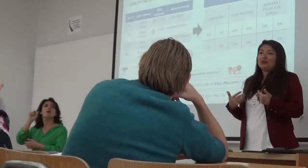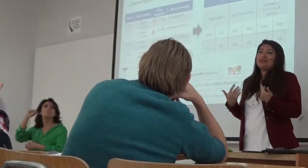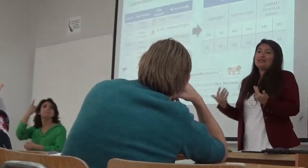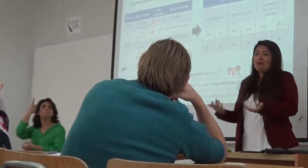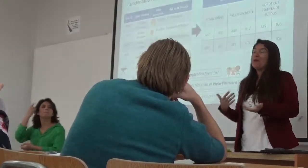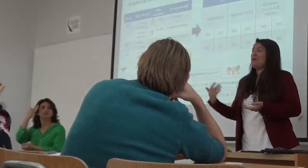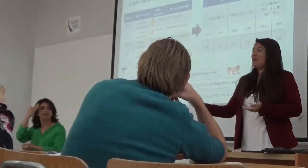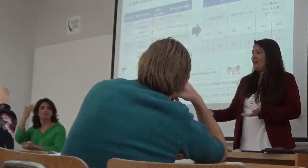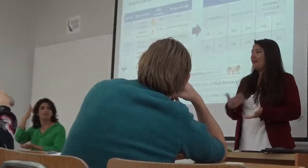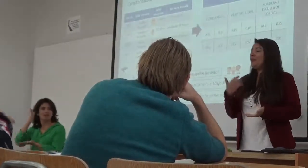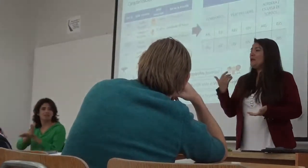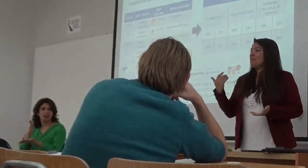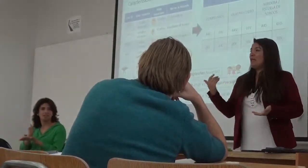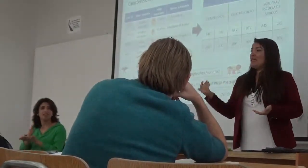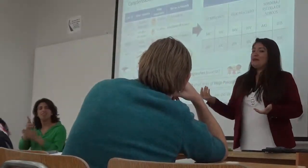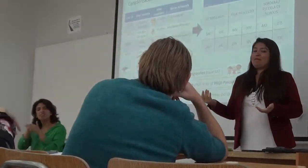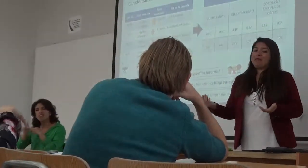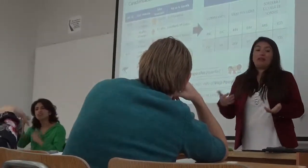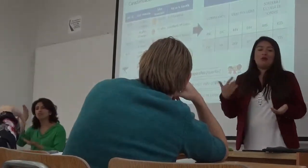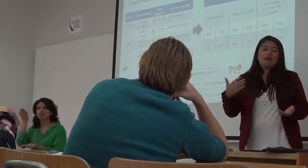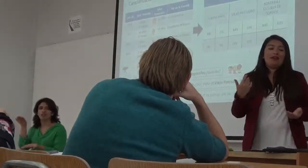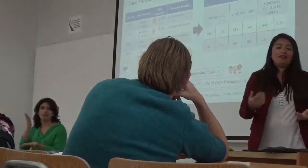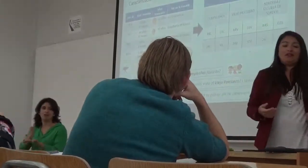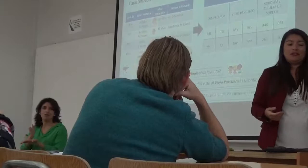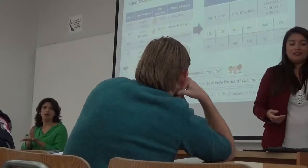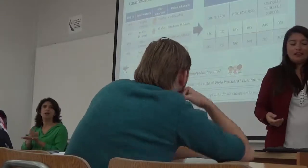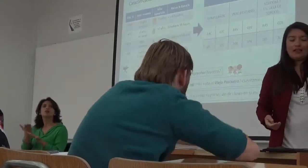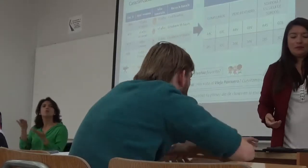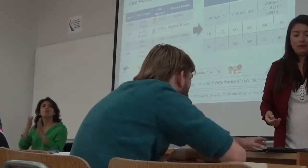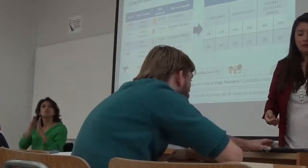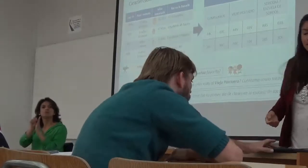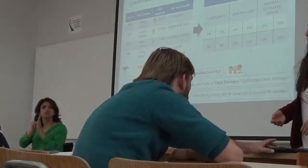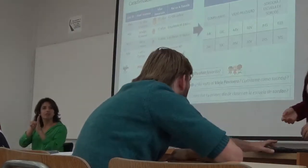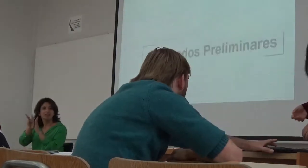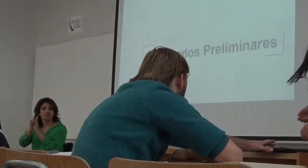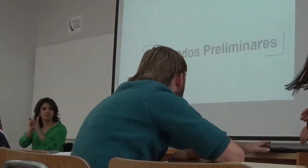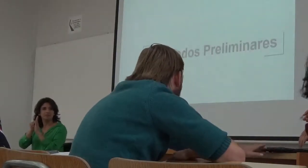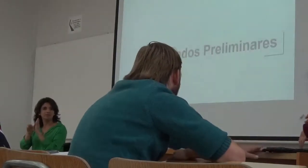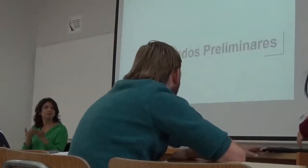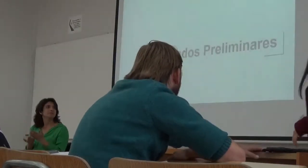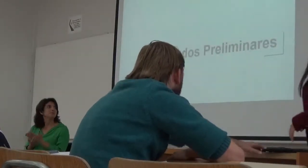que nosotros utilizamos para poder recopilar la información que queremos.